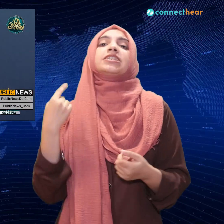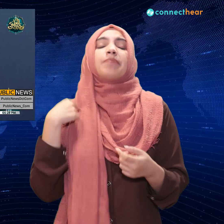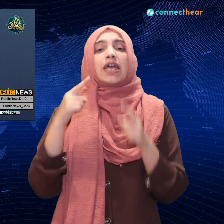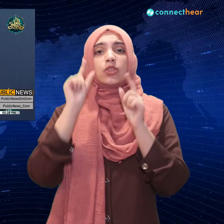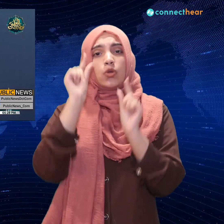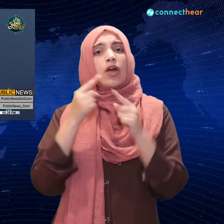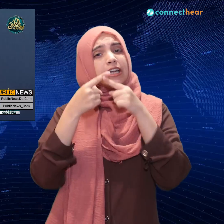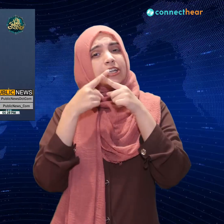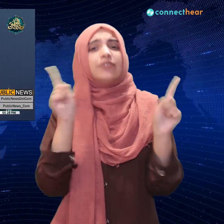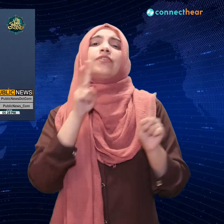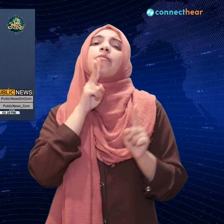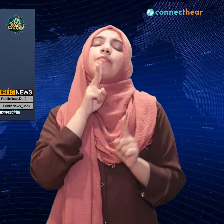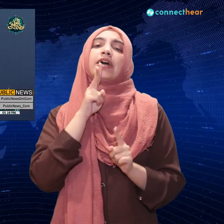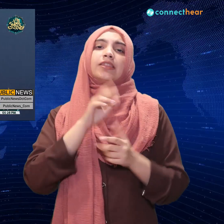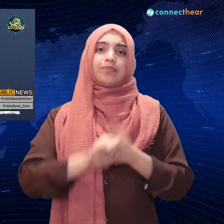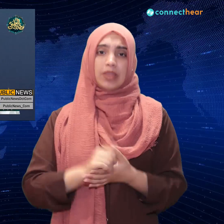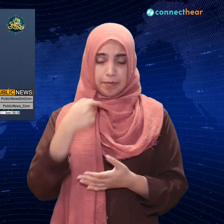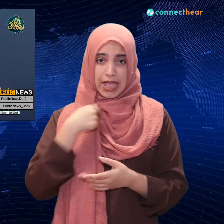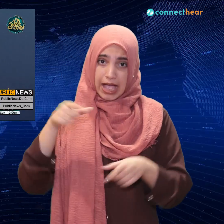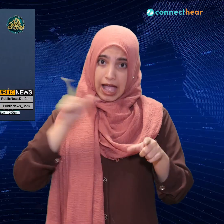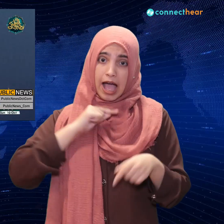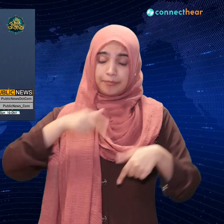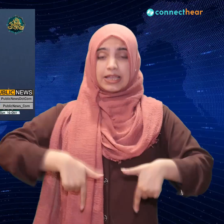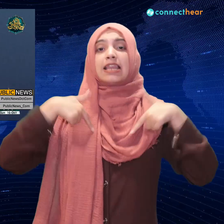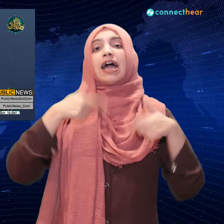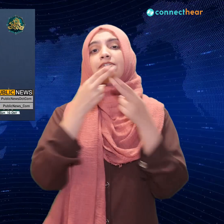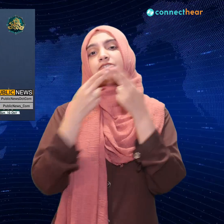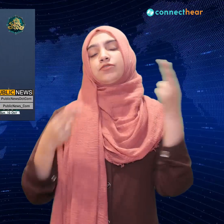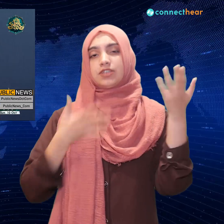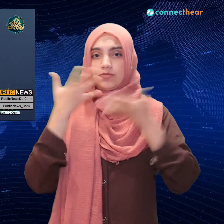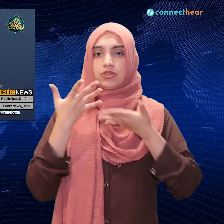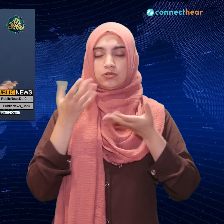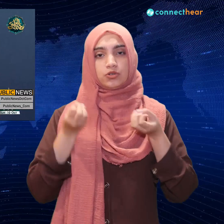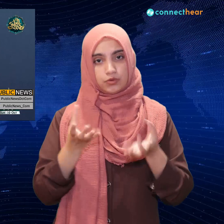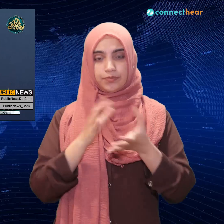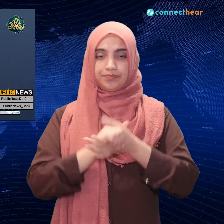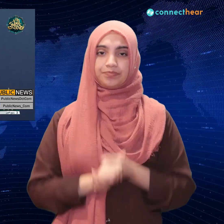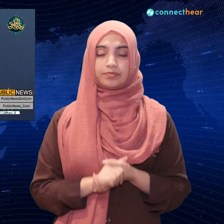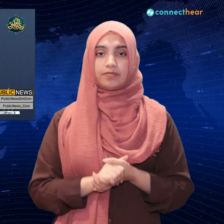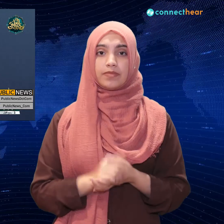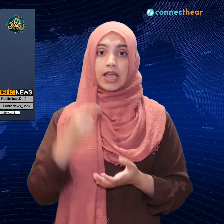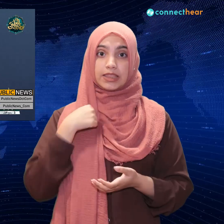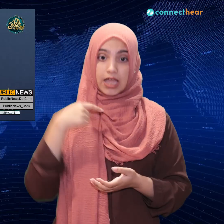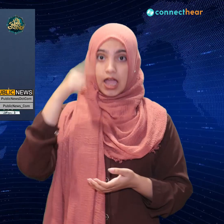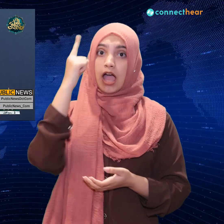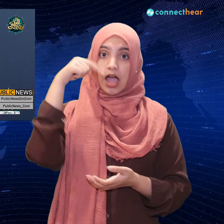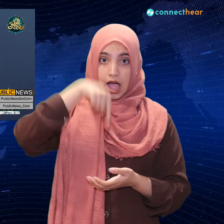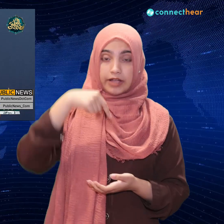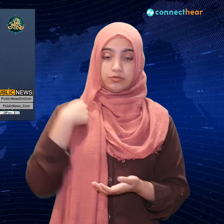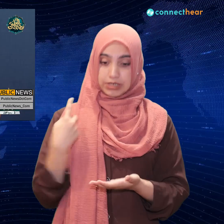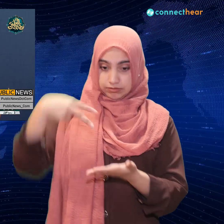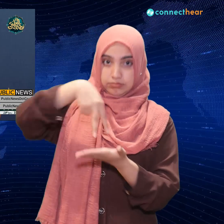گا۔ میں اپنی زندگی سے شروع کروں گا کہ میں کوئی ہمیشہ جدھر آج ہوں اپنی زندگی